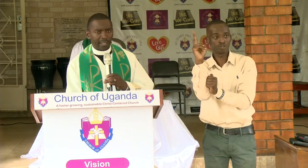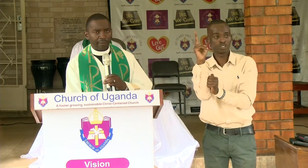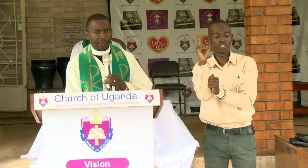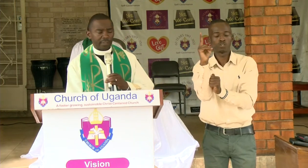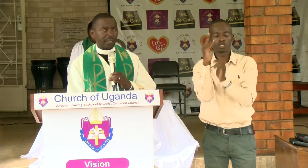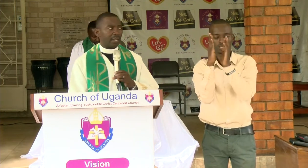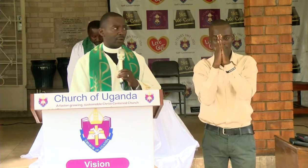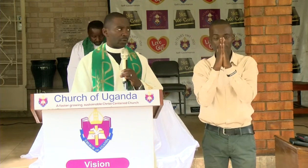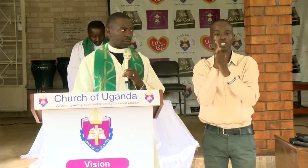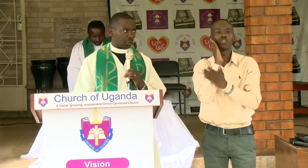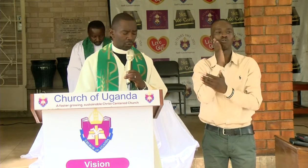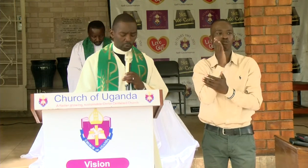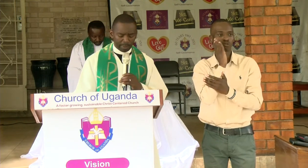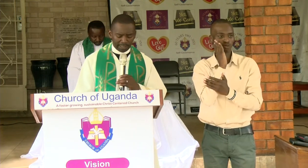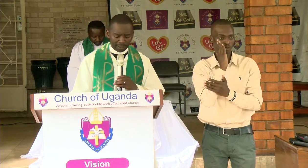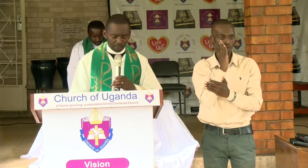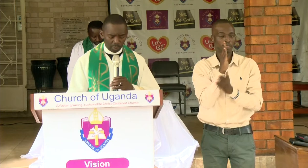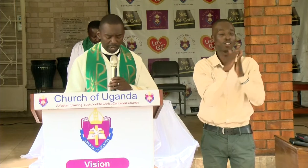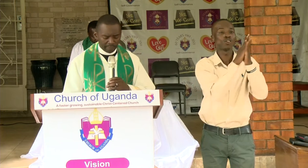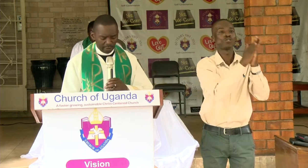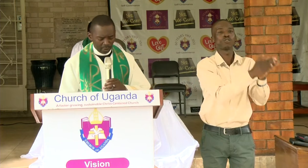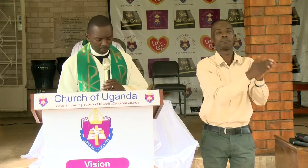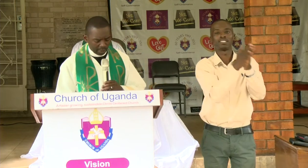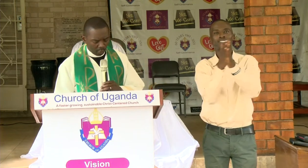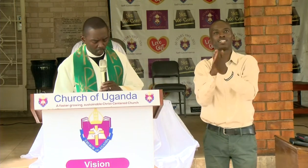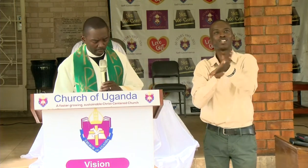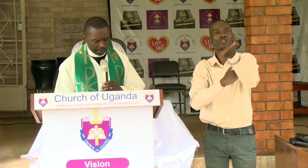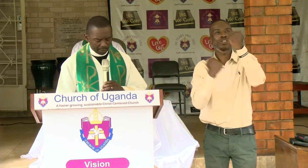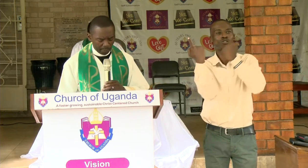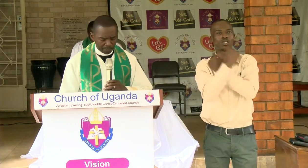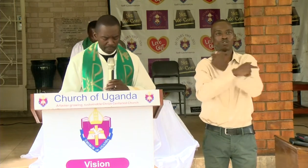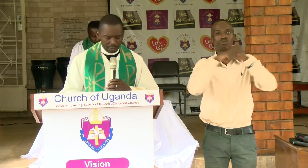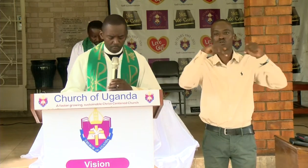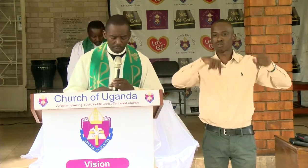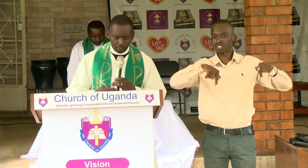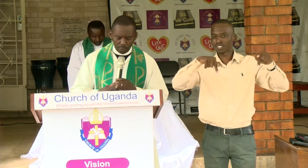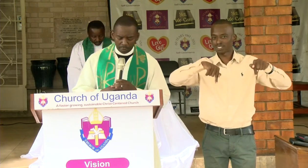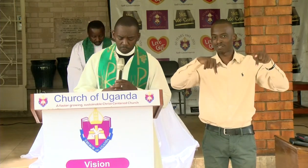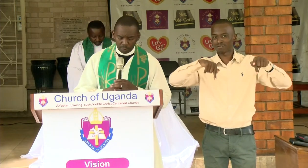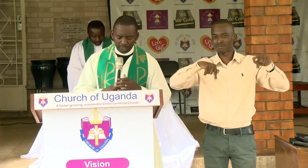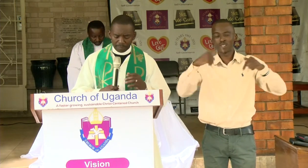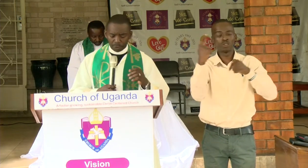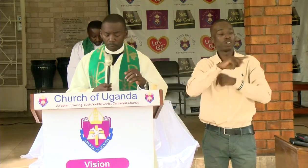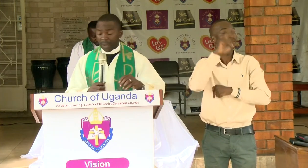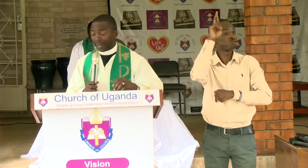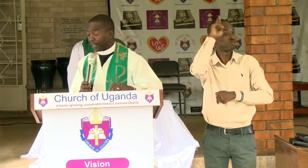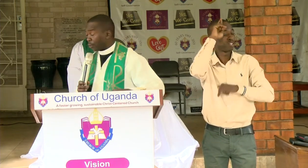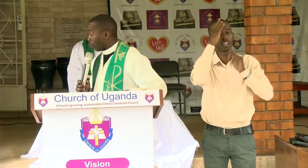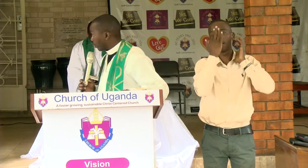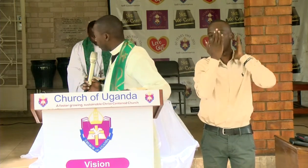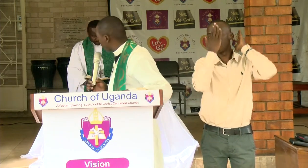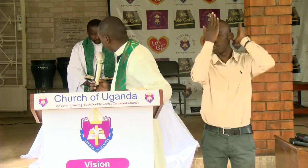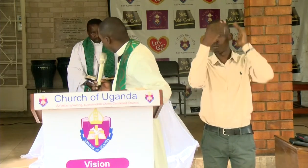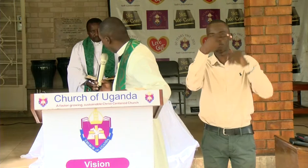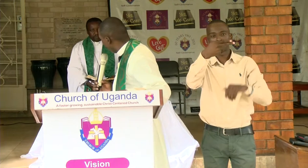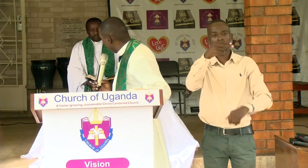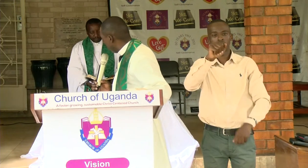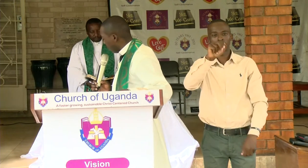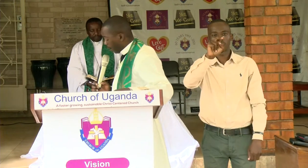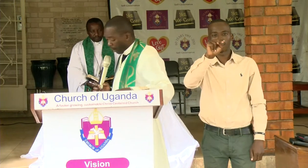tuba ne saavisi ey'Oluzungu. Twebaza Katonda olunaku lwaleero. Olunaku lwayo tujjukira Bishop Huntington